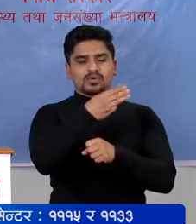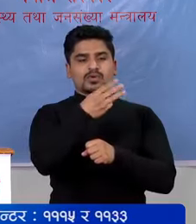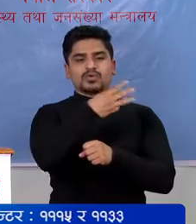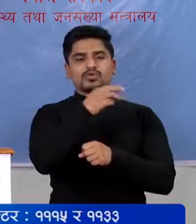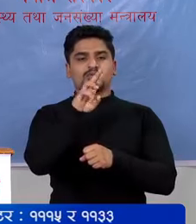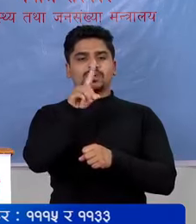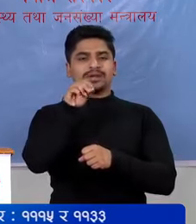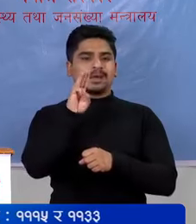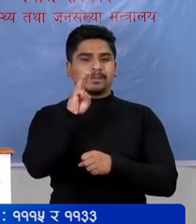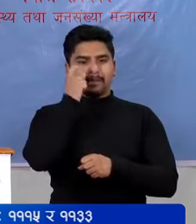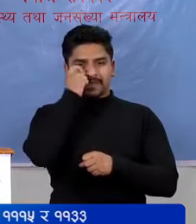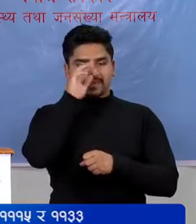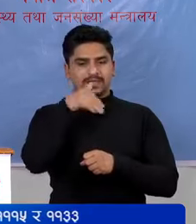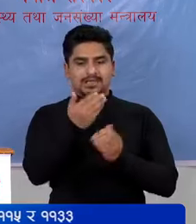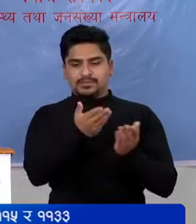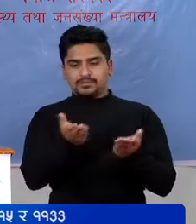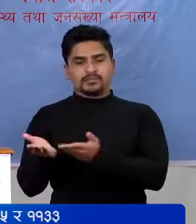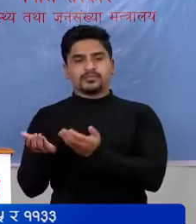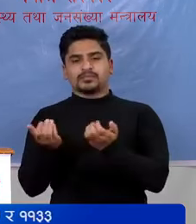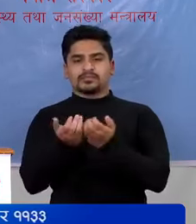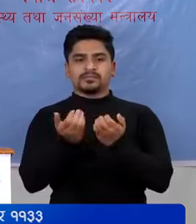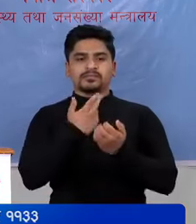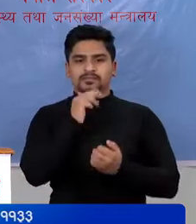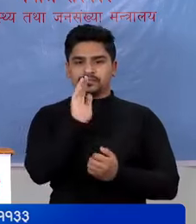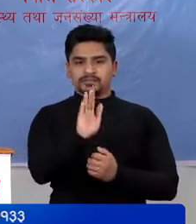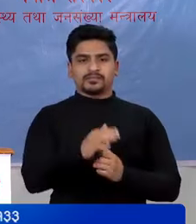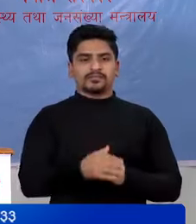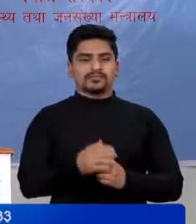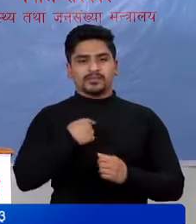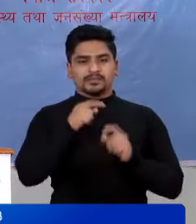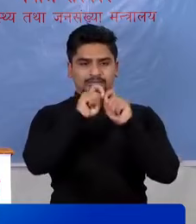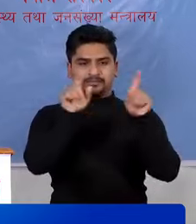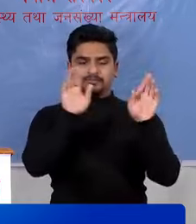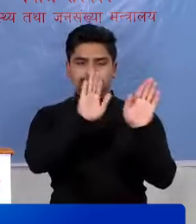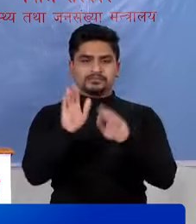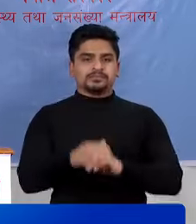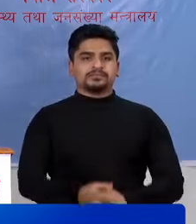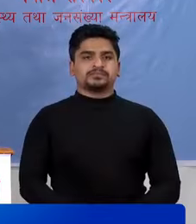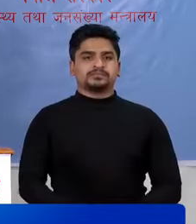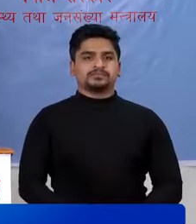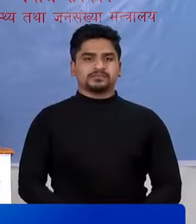जिवलाई, या निम्ताव दे, बिदा हुन्चु, नमस्कार